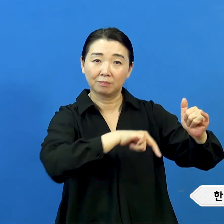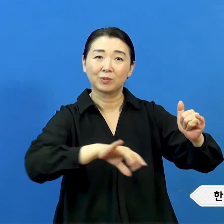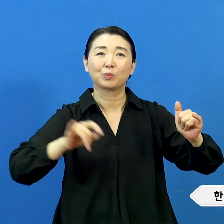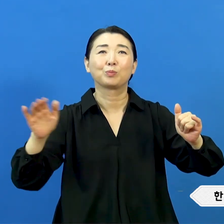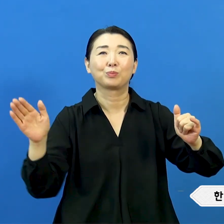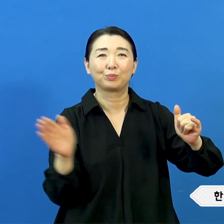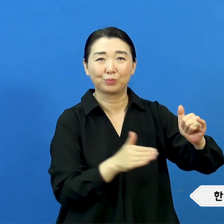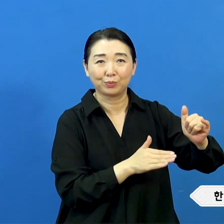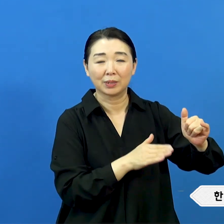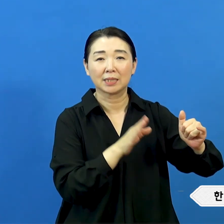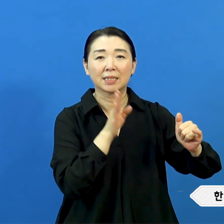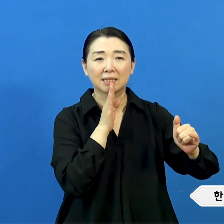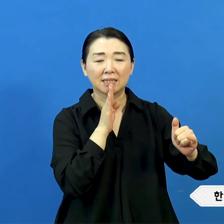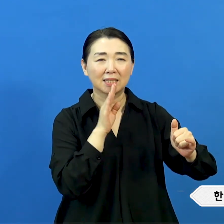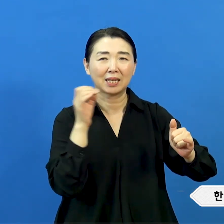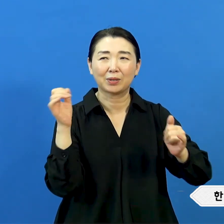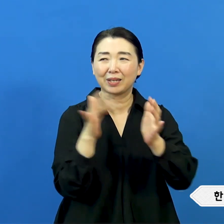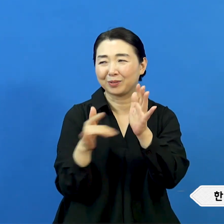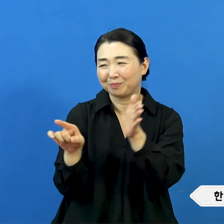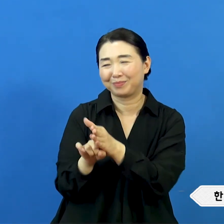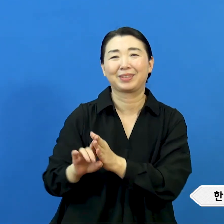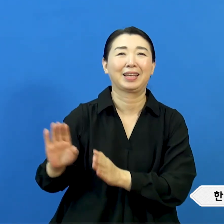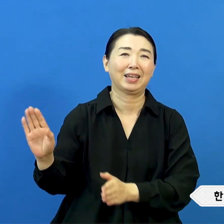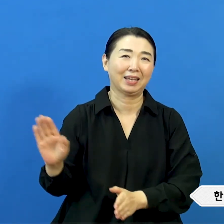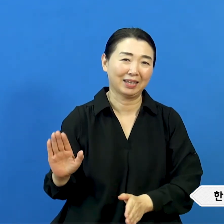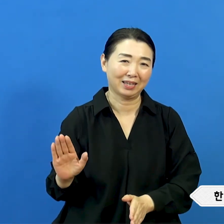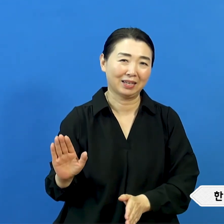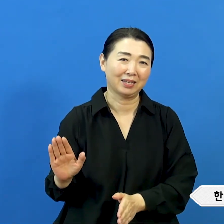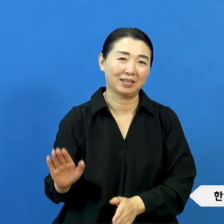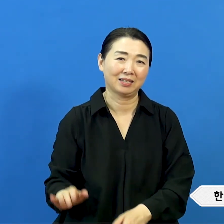애초에 진짜로 중생한 사람이 아니었던 것입니다.